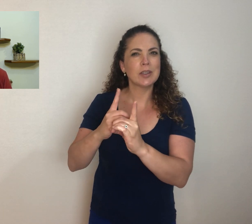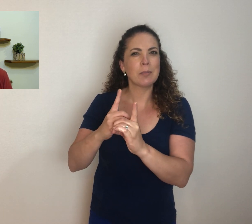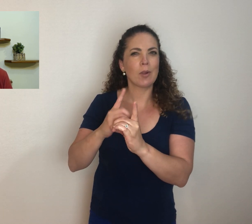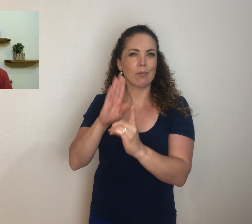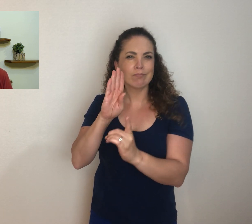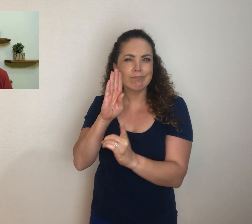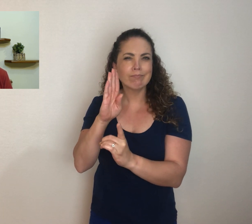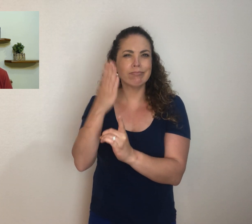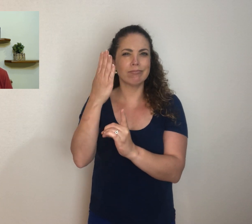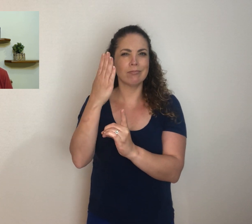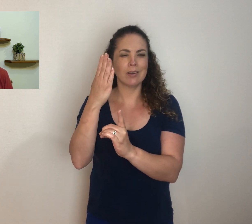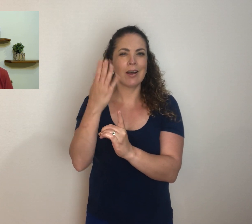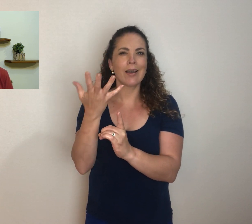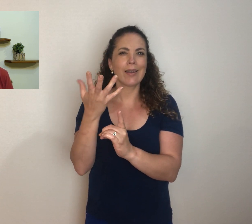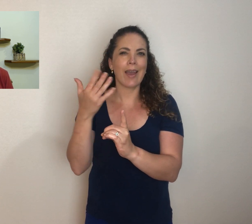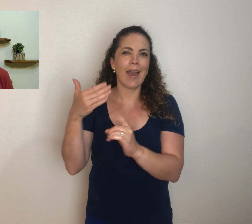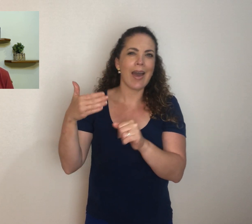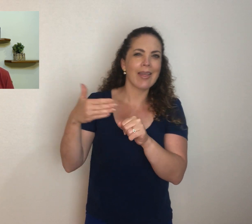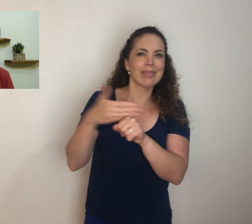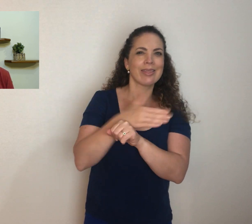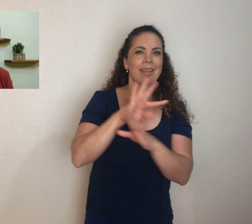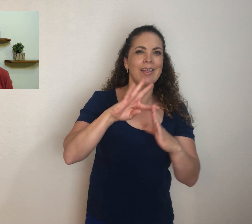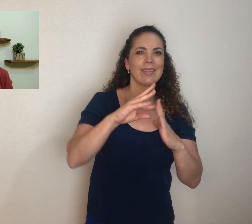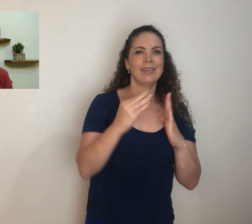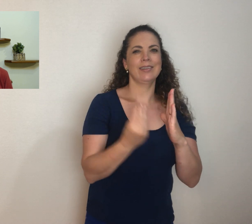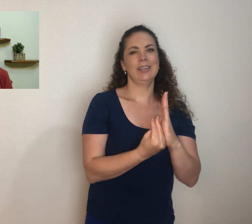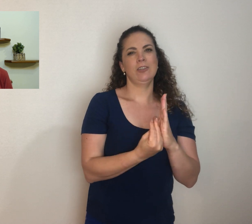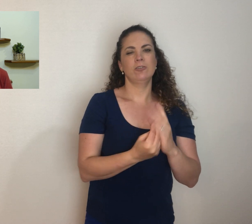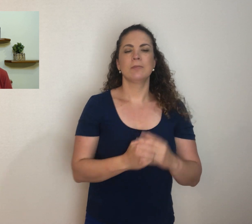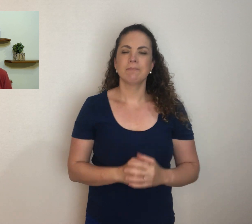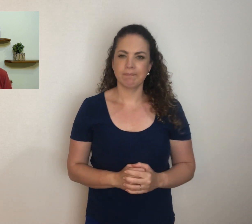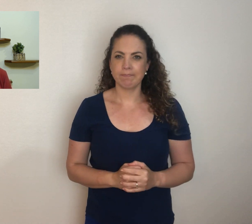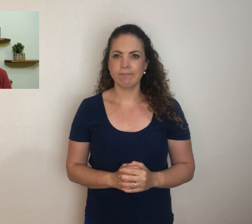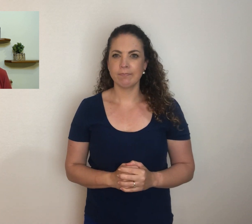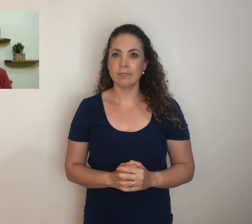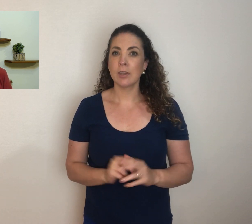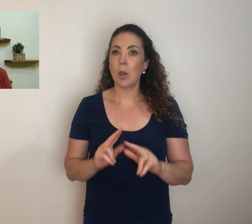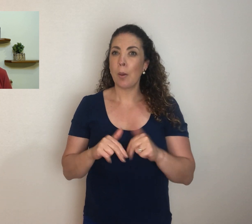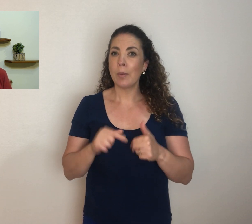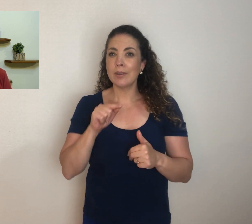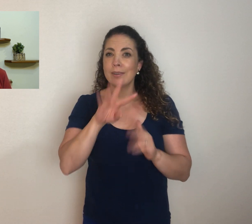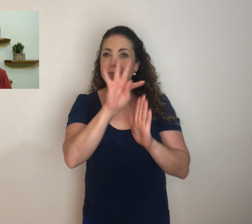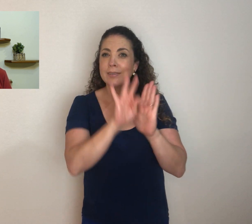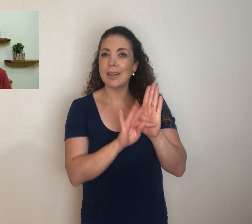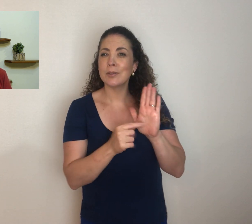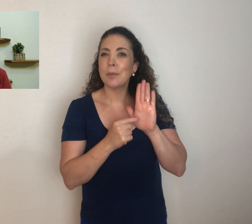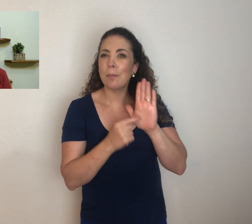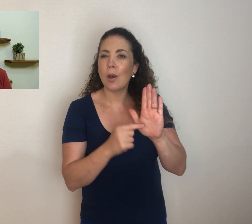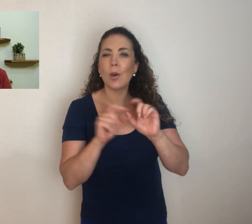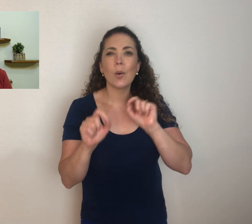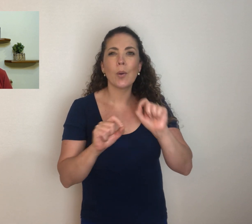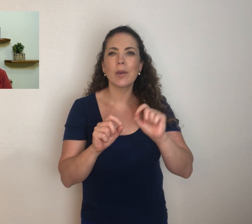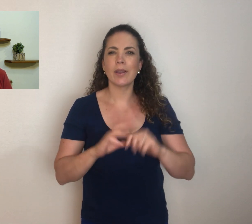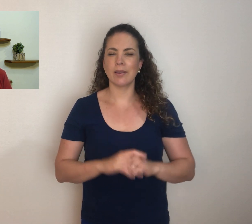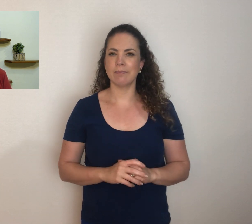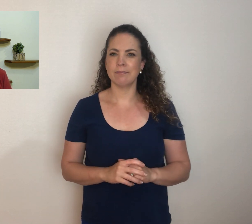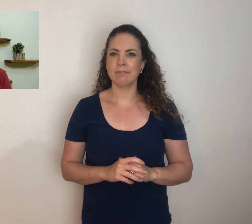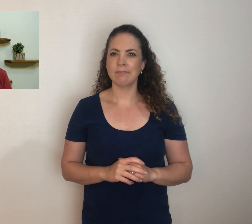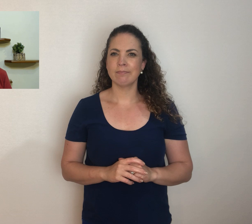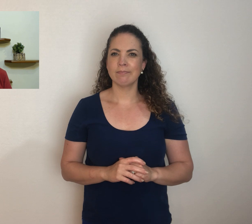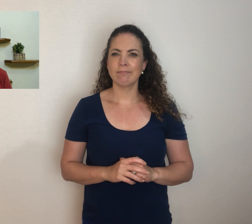da igreja. Então, irmãos, este texto, Paulo está querendo